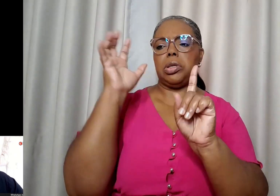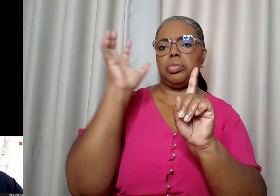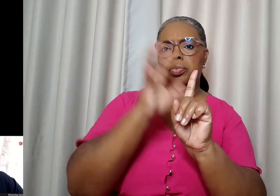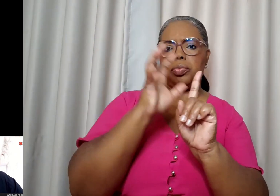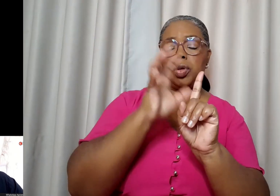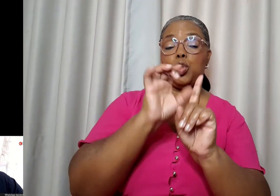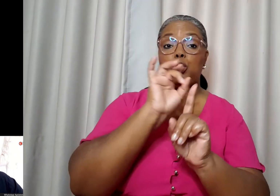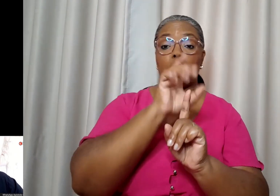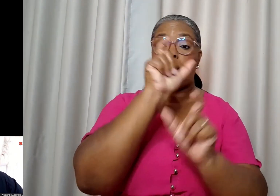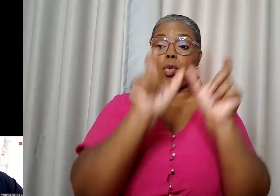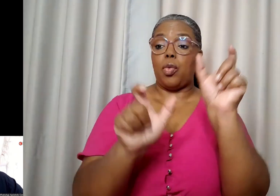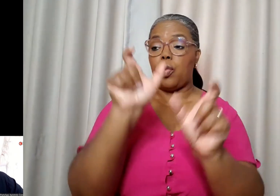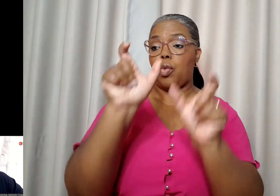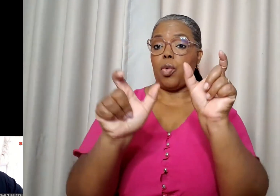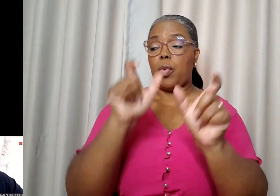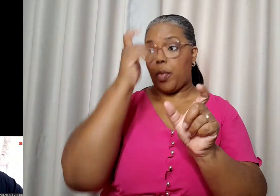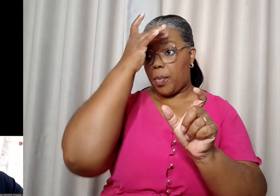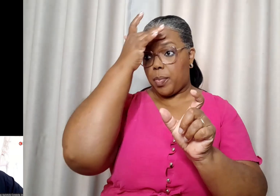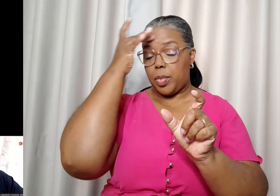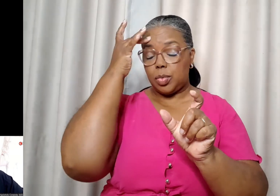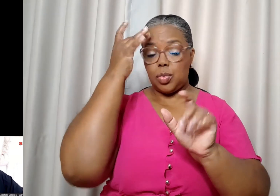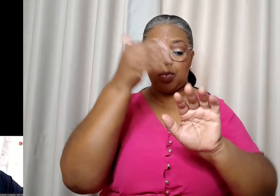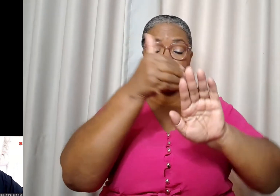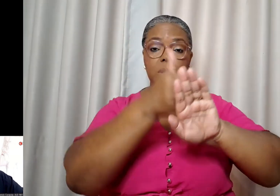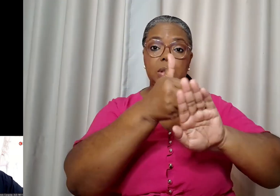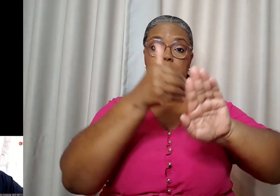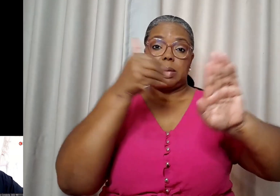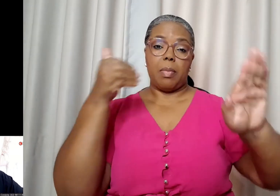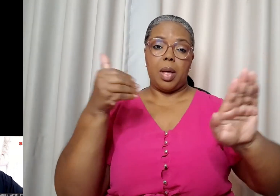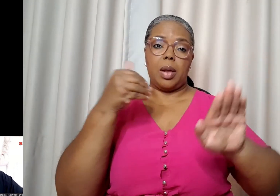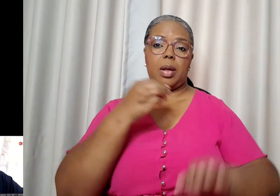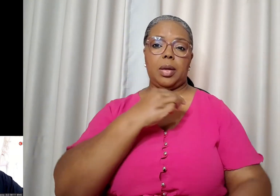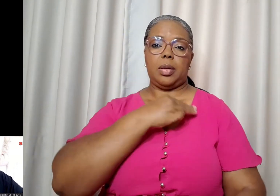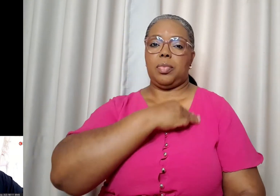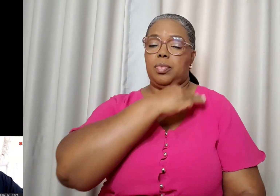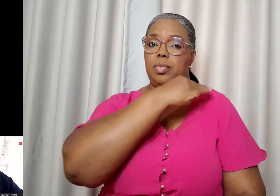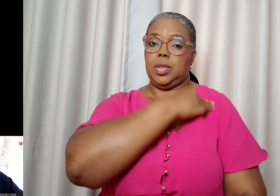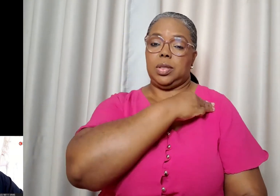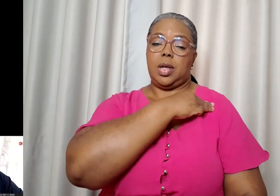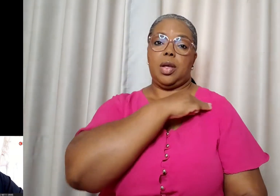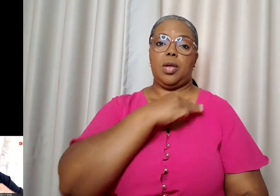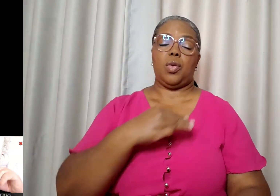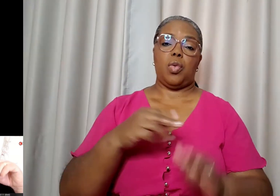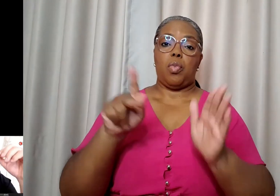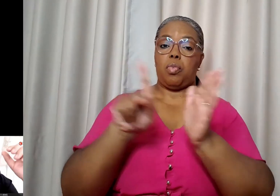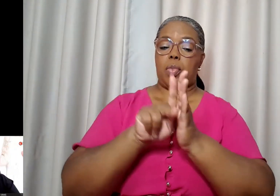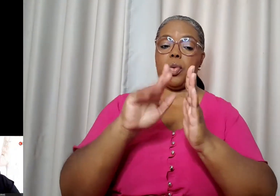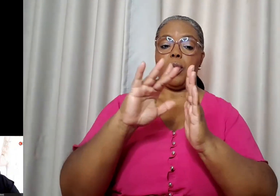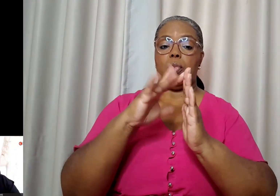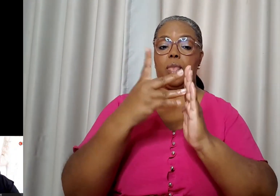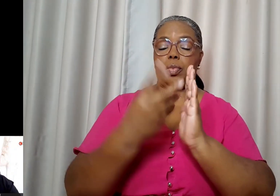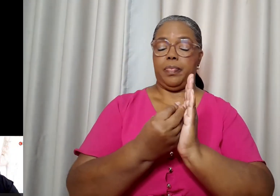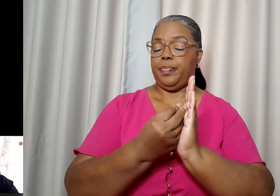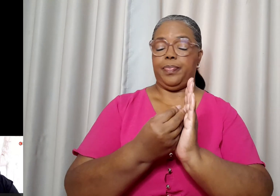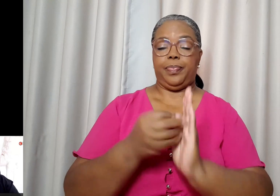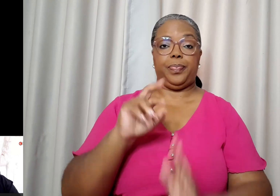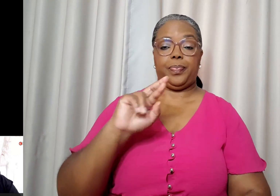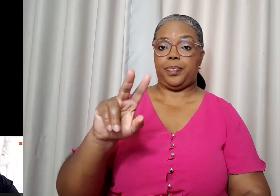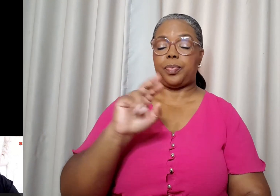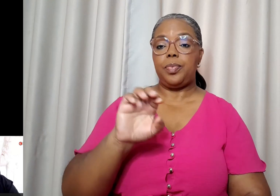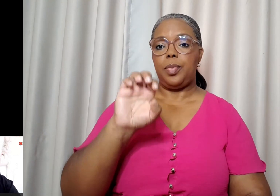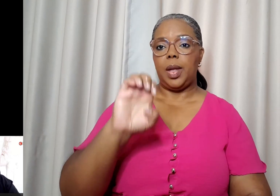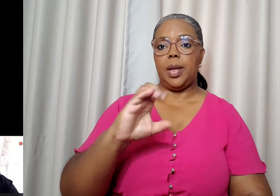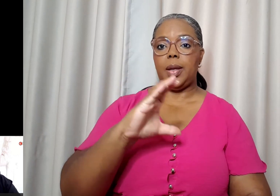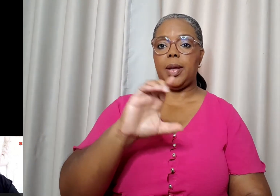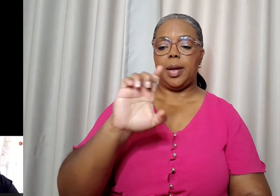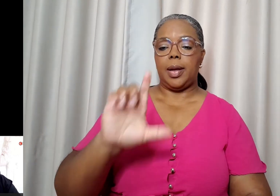pessoas separadas para o ministério eclesiástico. Ela conta, e aqui na vida de